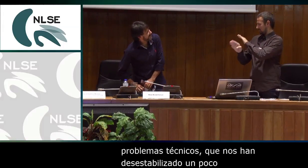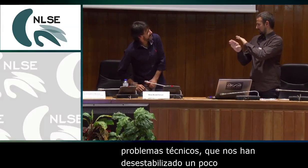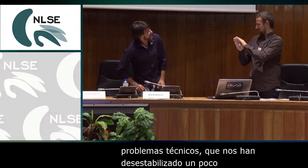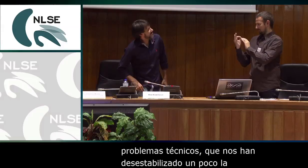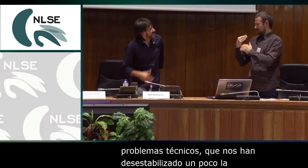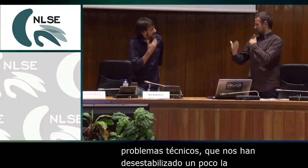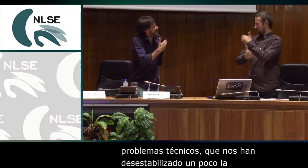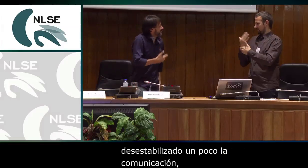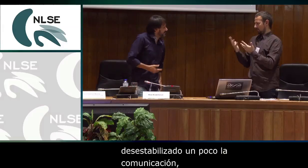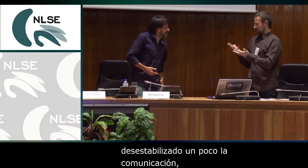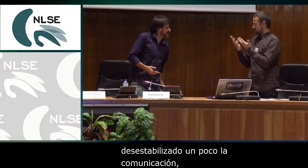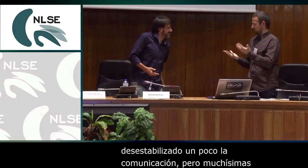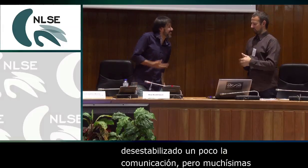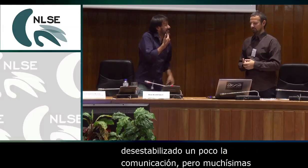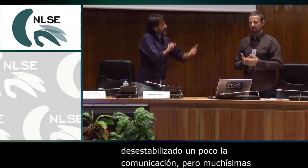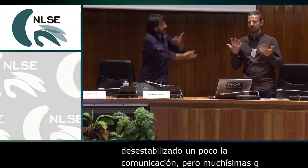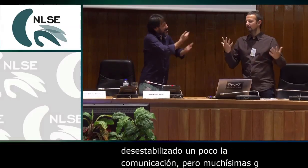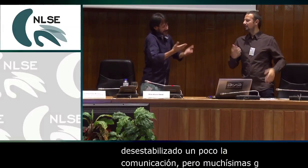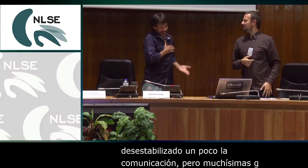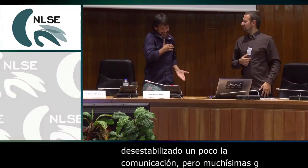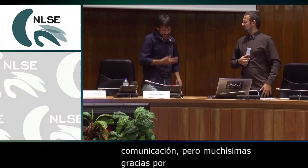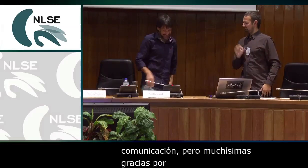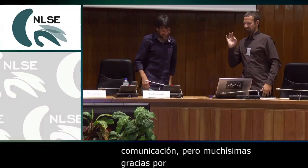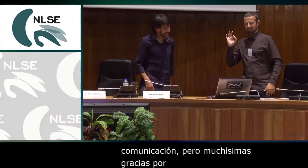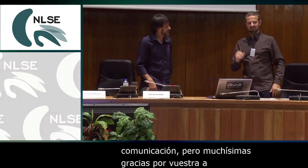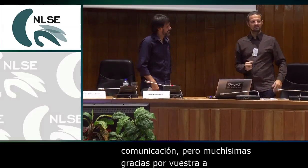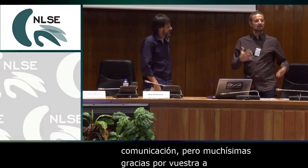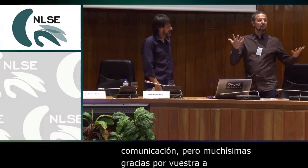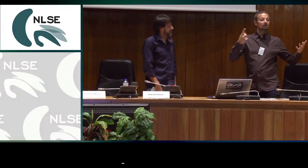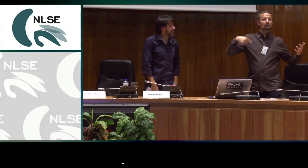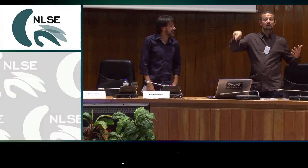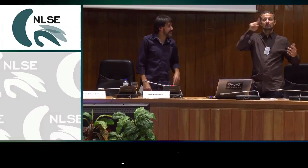sacado, o sea, no hay nada. De modo que muchísimas gracias y ánimo para continuar con ello.